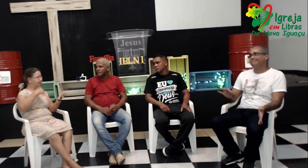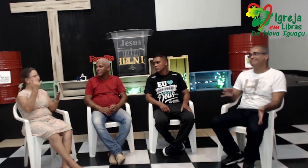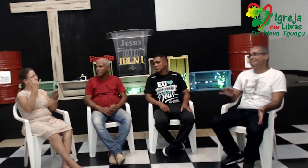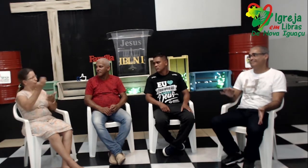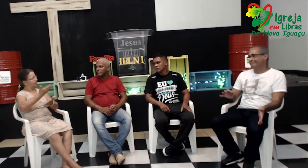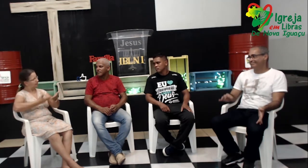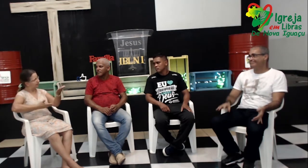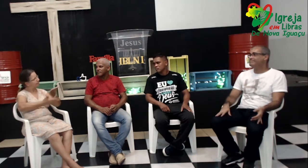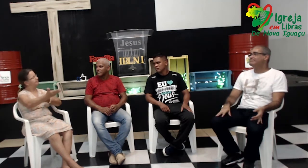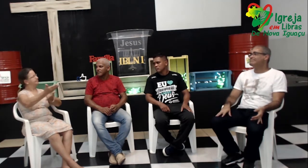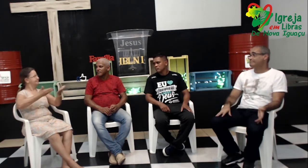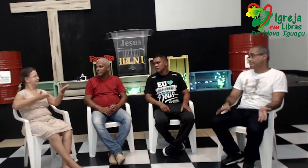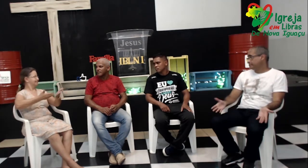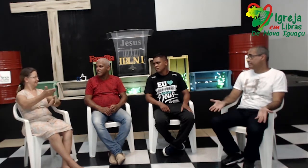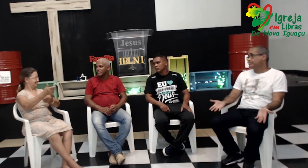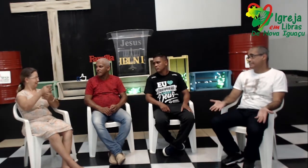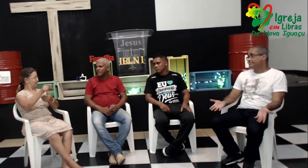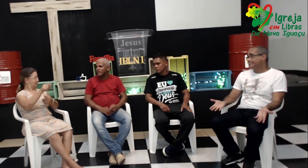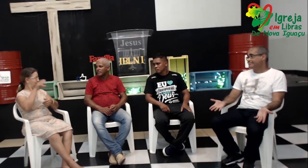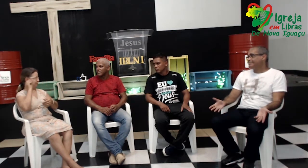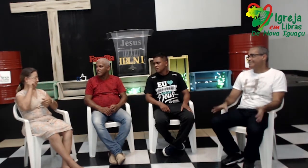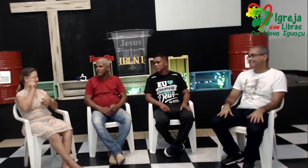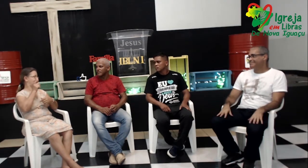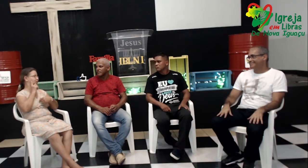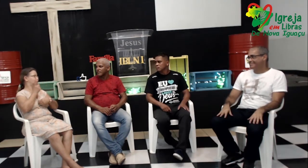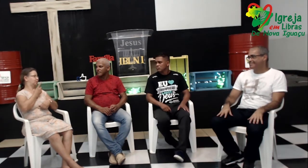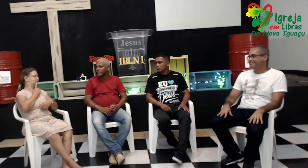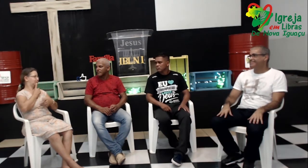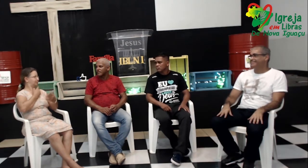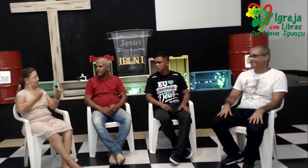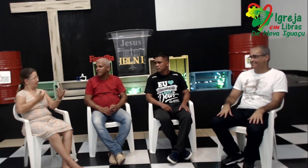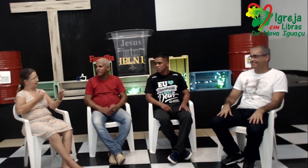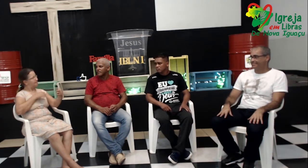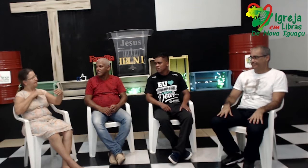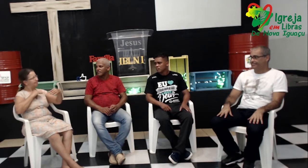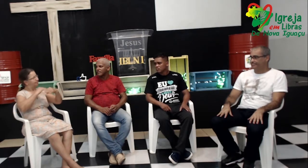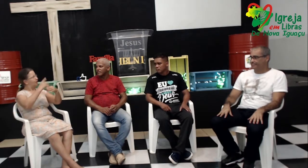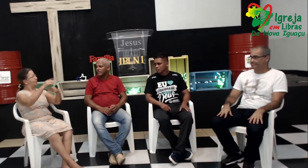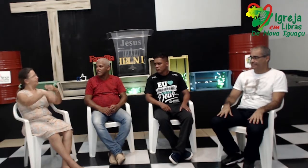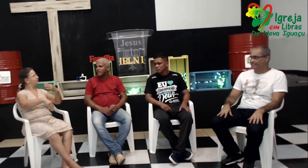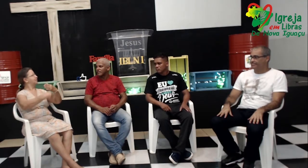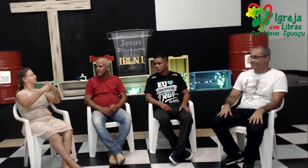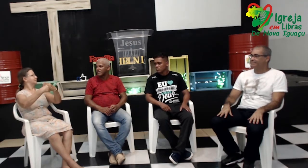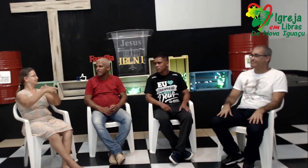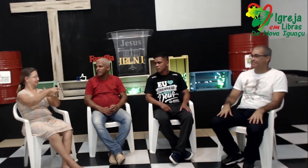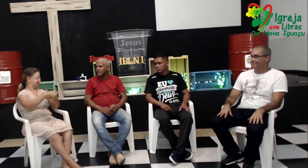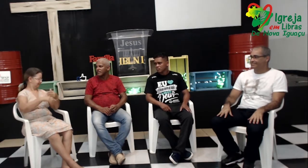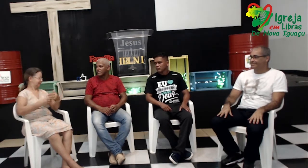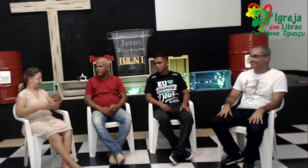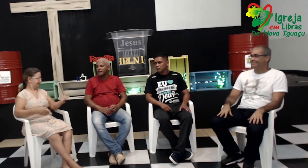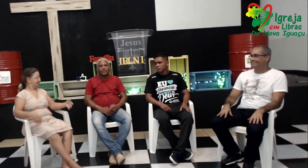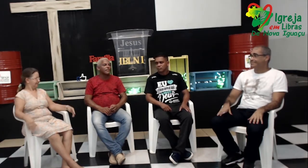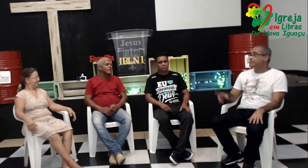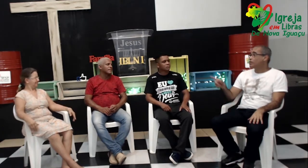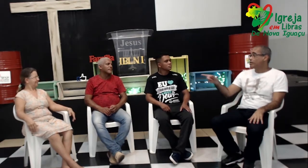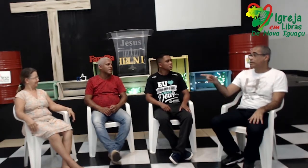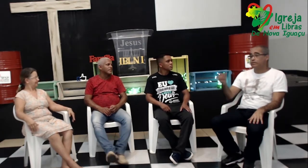clara. E aí você vai lendo a Bíblia. Por isso que é importante ter essa interação entre os surdos e ouvintes,